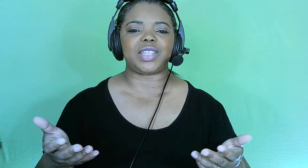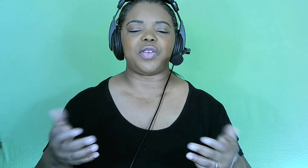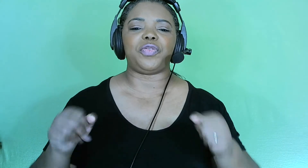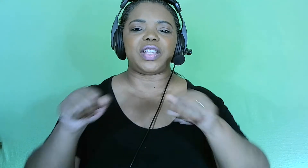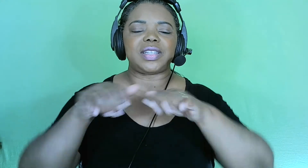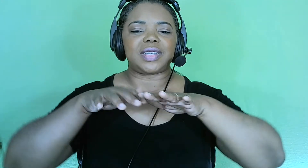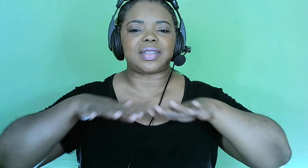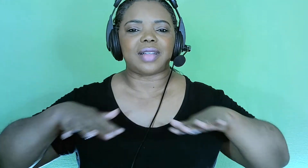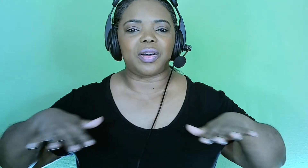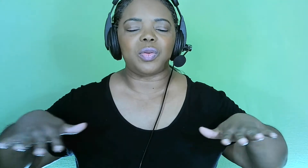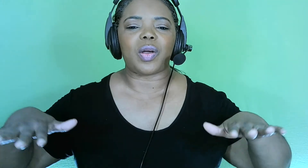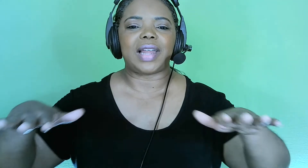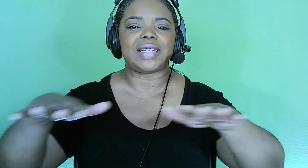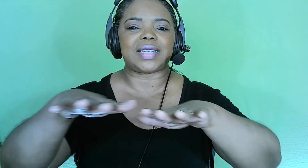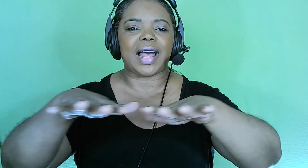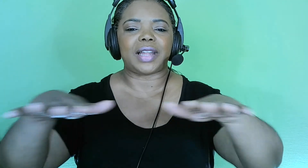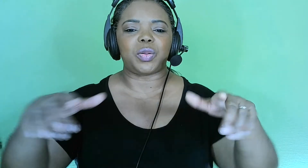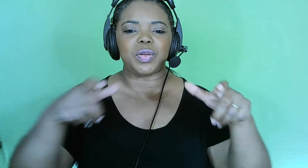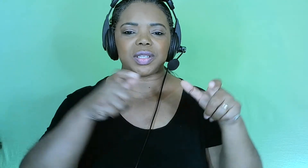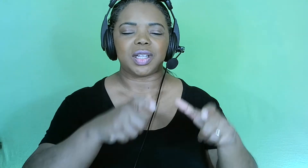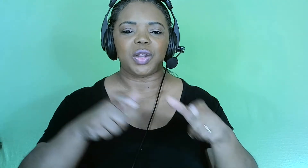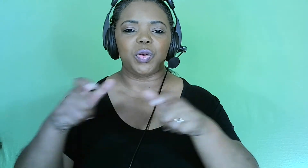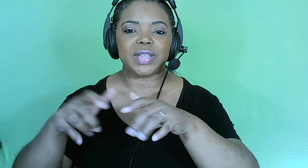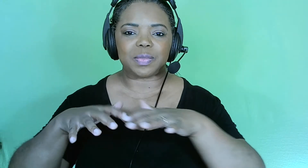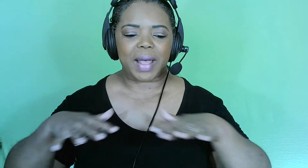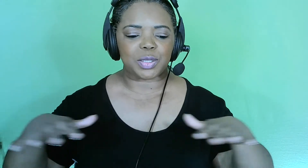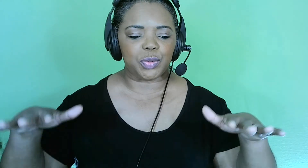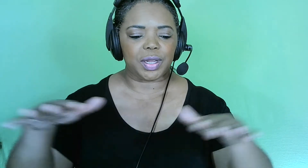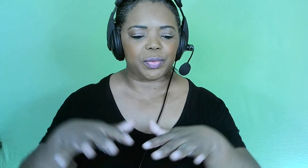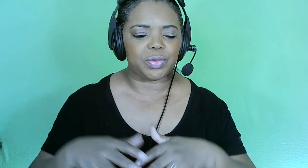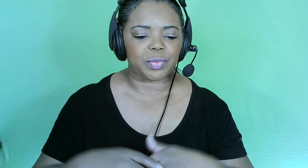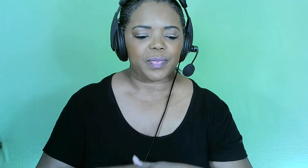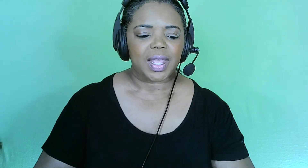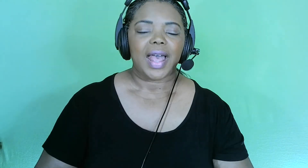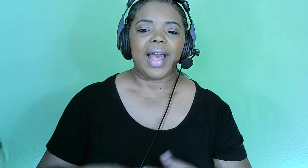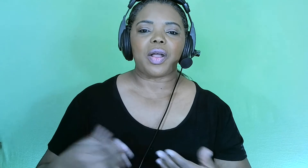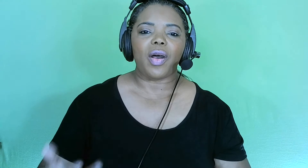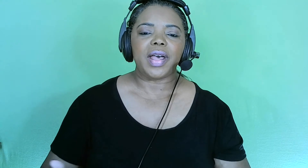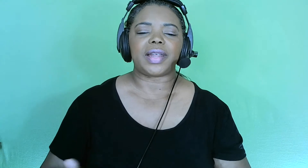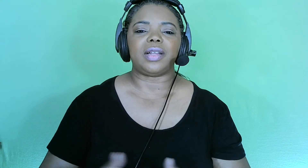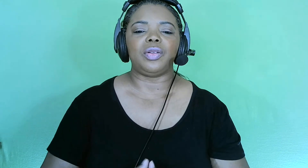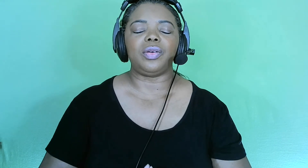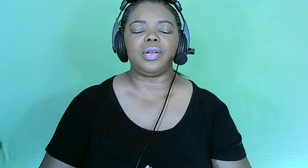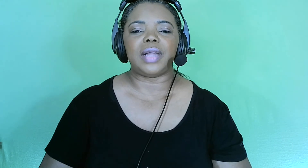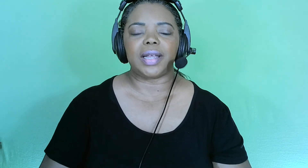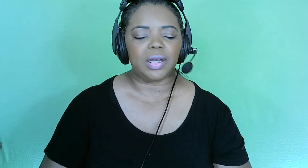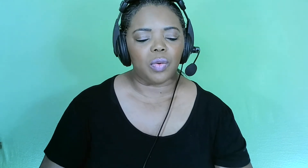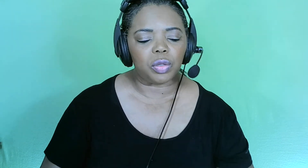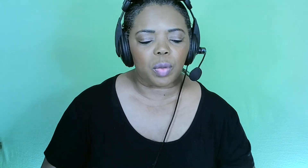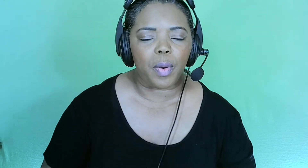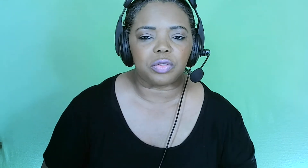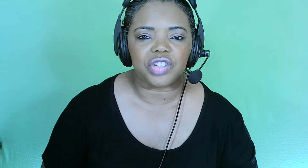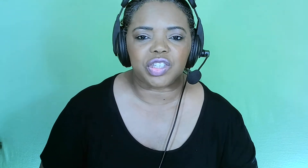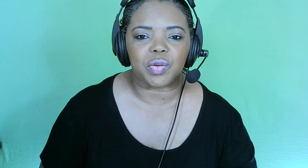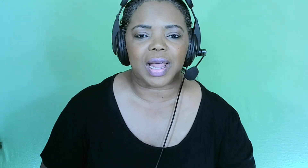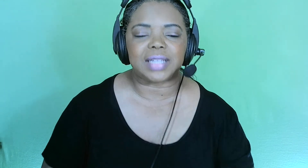eu fiz estão localizados no espaço neutro. Agora, um outro ponto de articulação